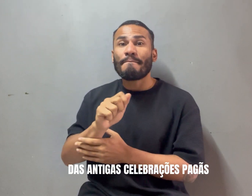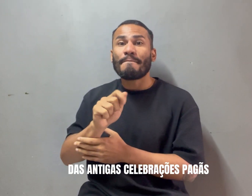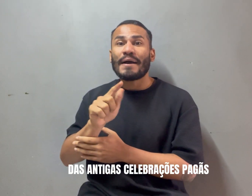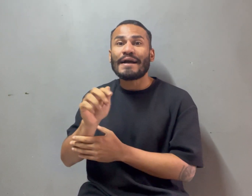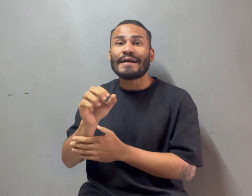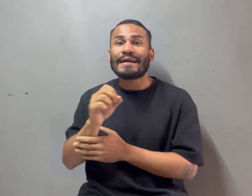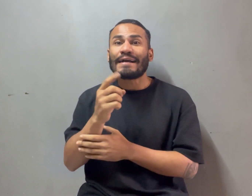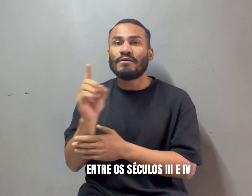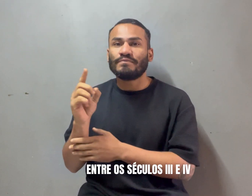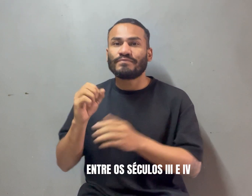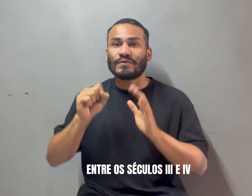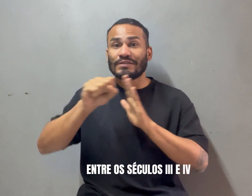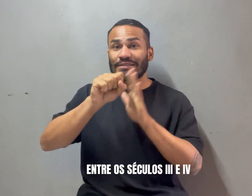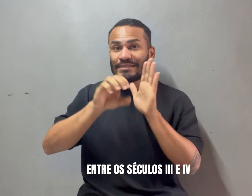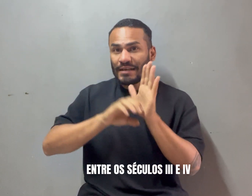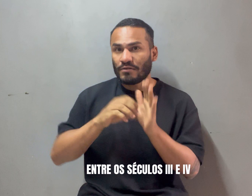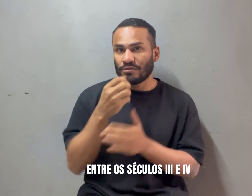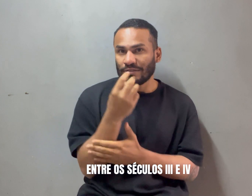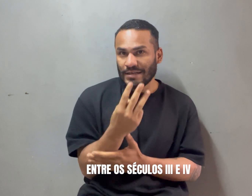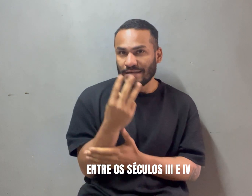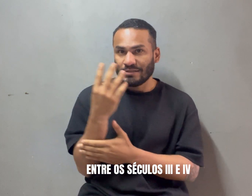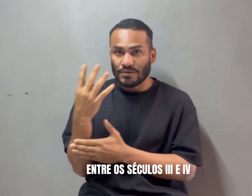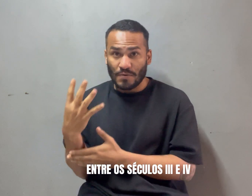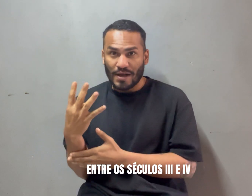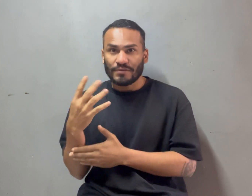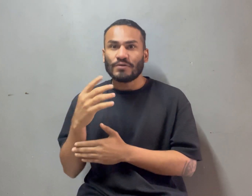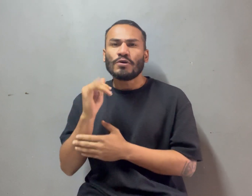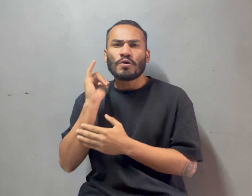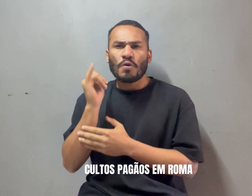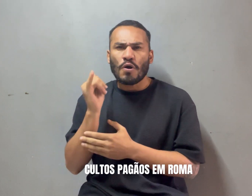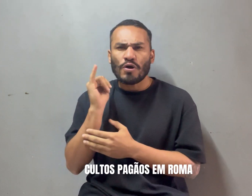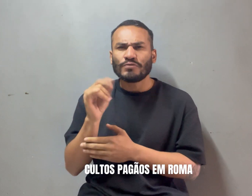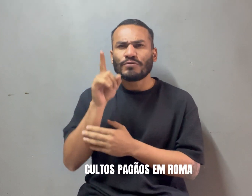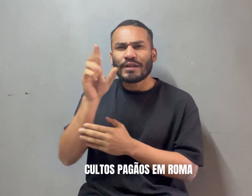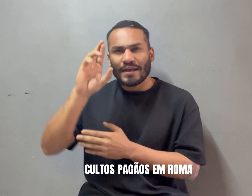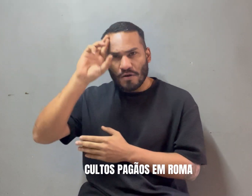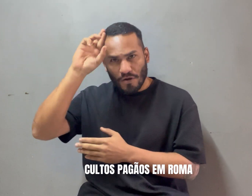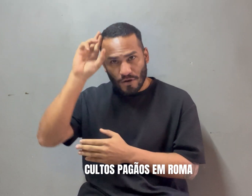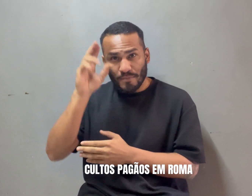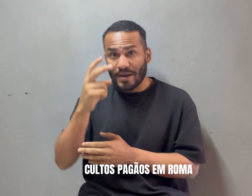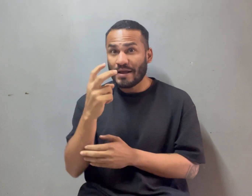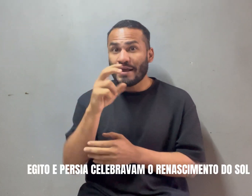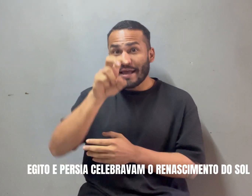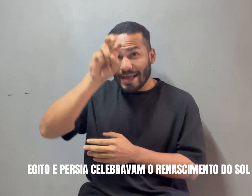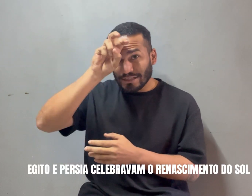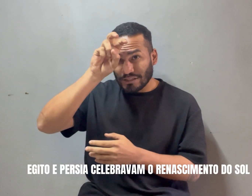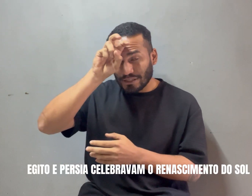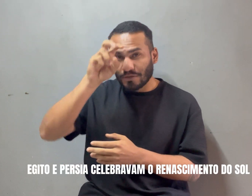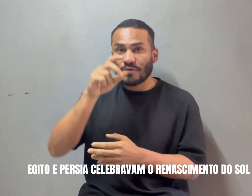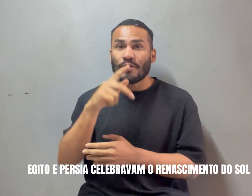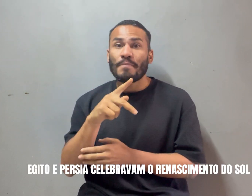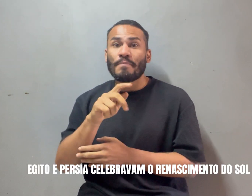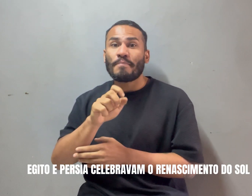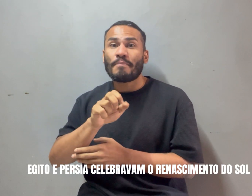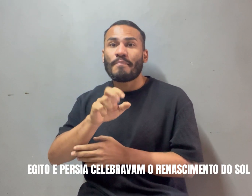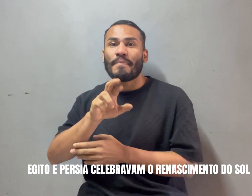pagãs. Entre os séculos 3 e 4, cultos pagãos em Roma, Egito e Pérsia celebravam